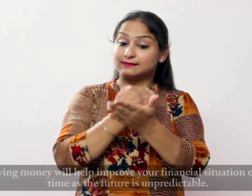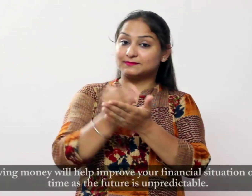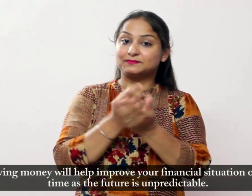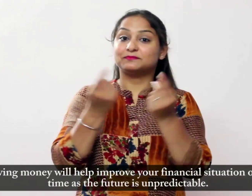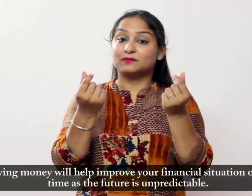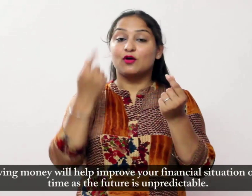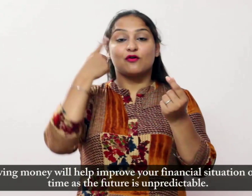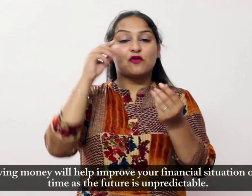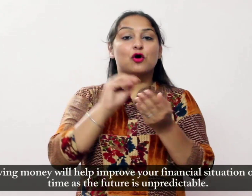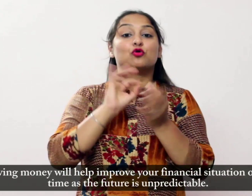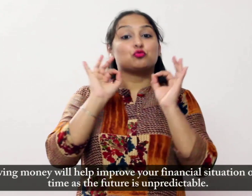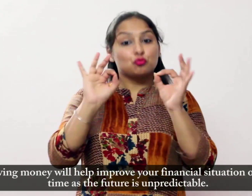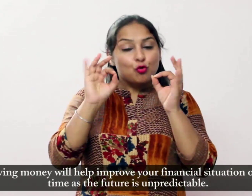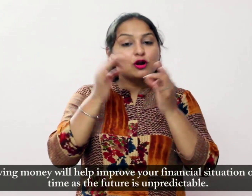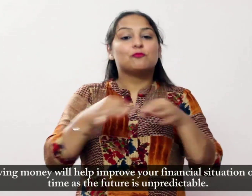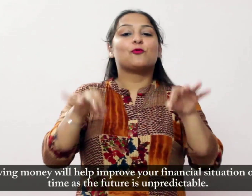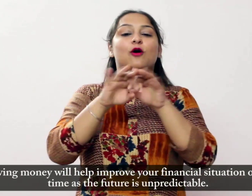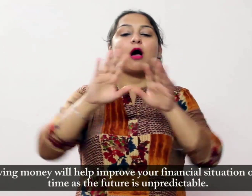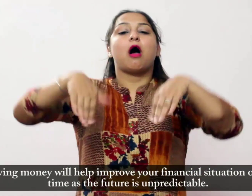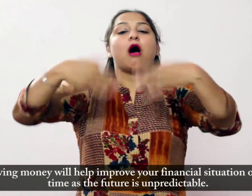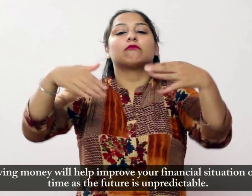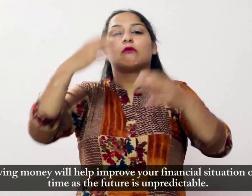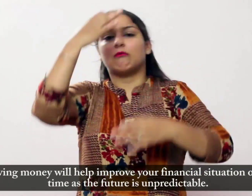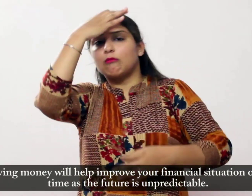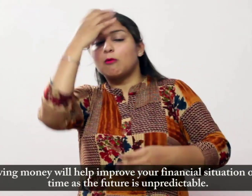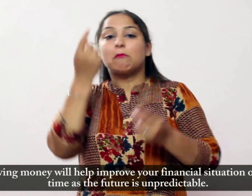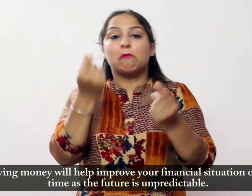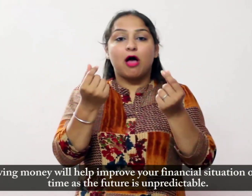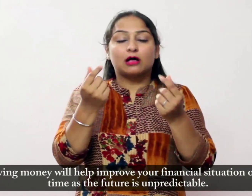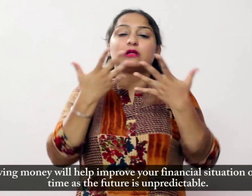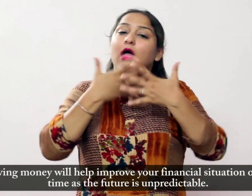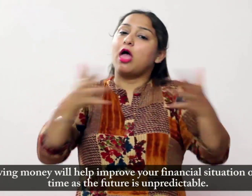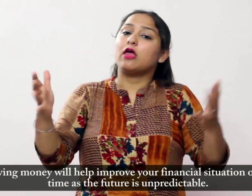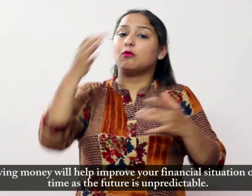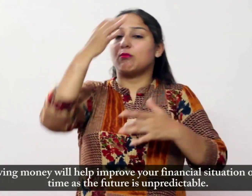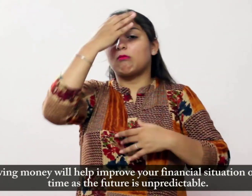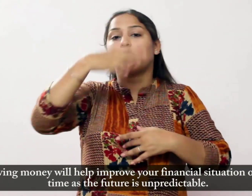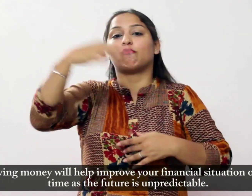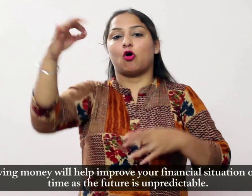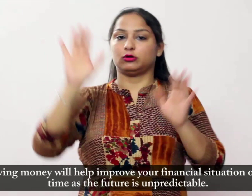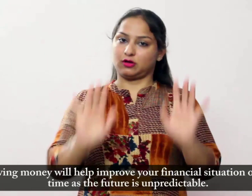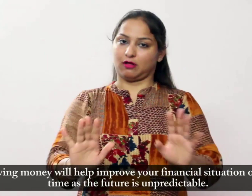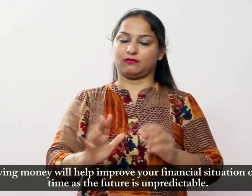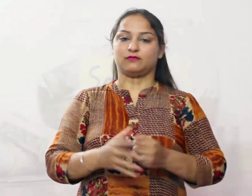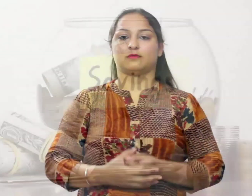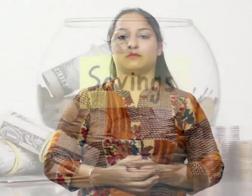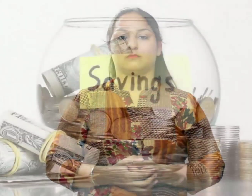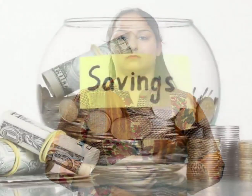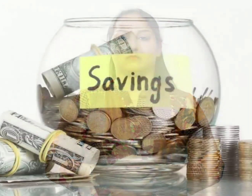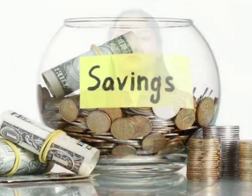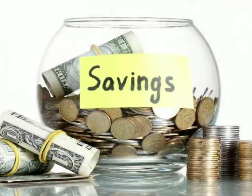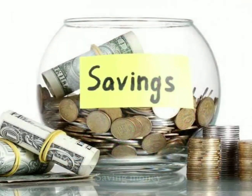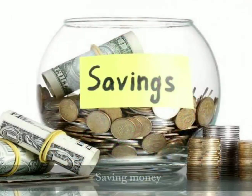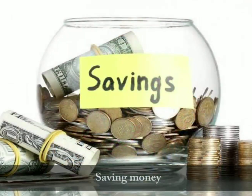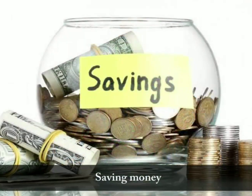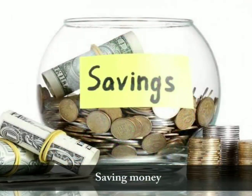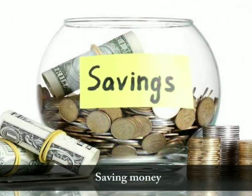पैसे बचाना समय के साथ आपकी वित्तीय स्थिति को बेहतर बनाने में मदद करेगा क्योंकि भविष्य अप्रत्याशित